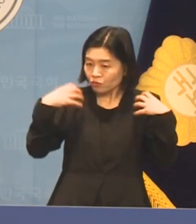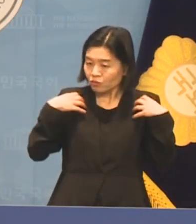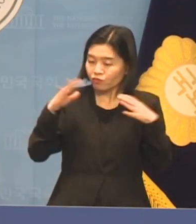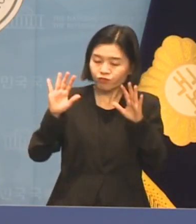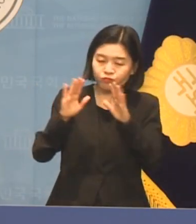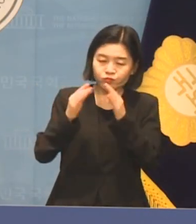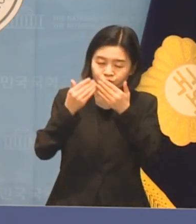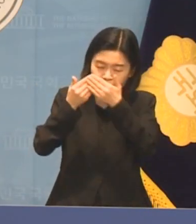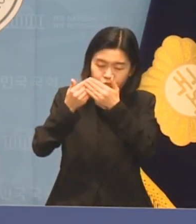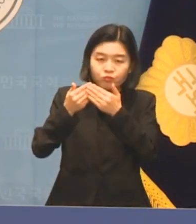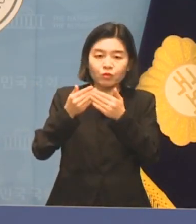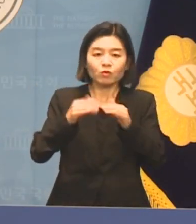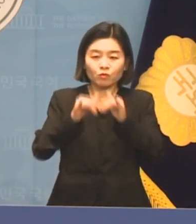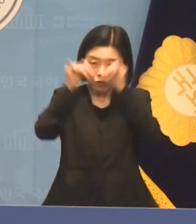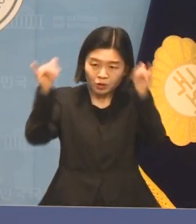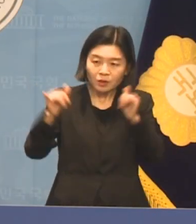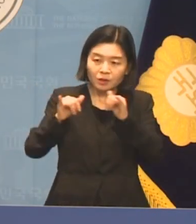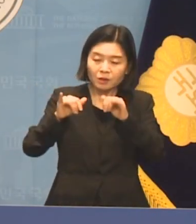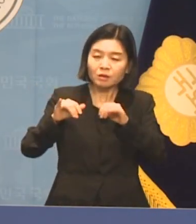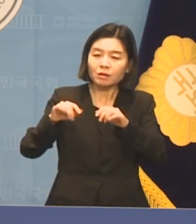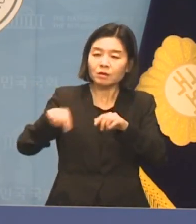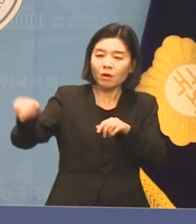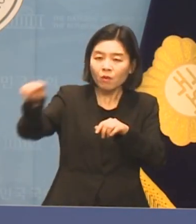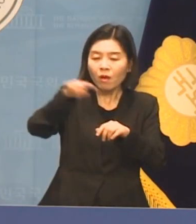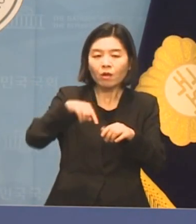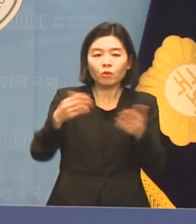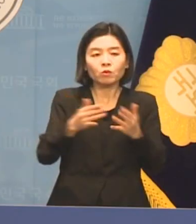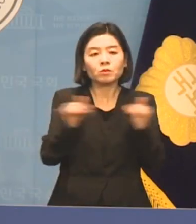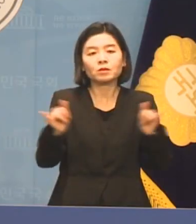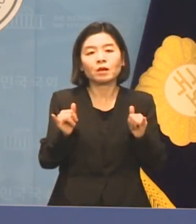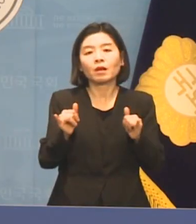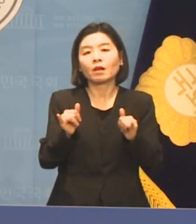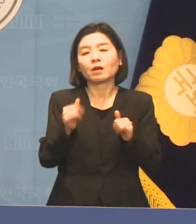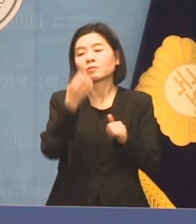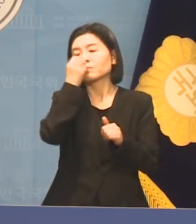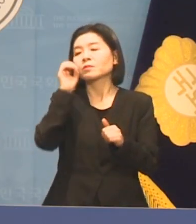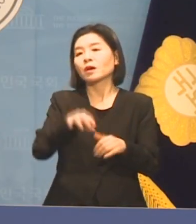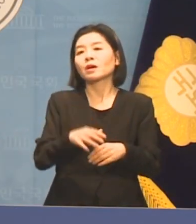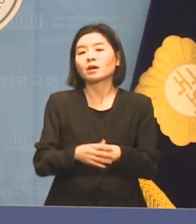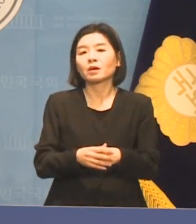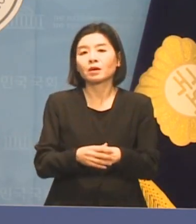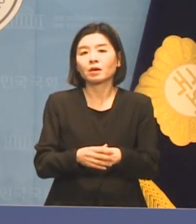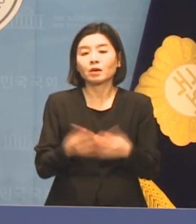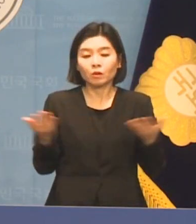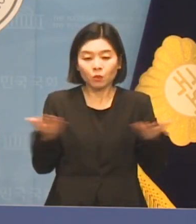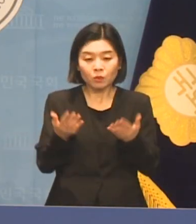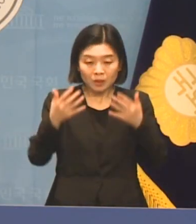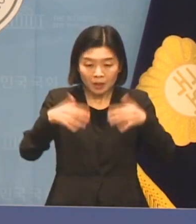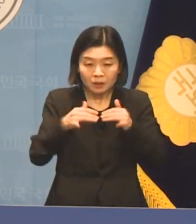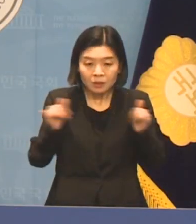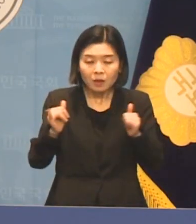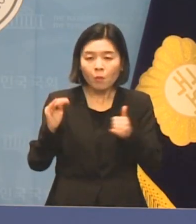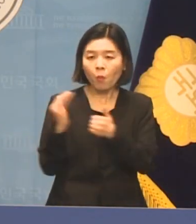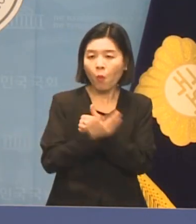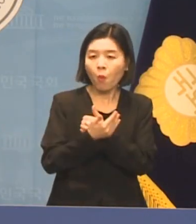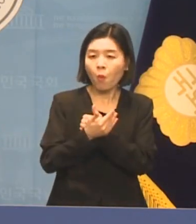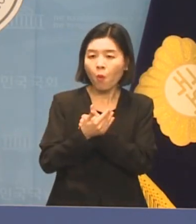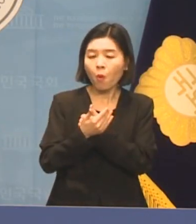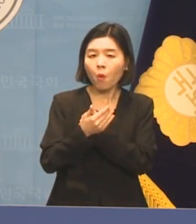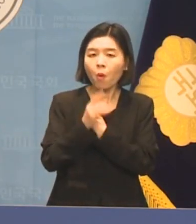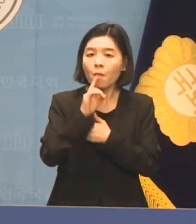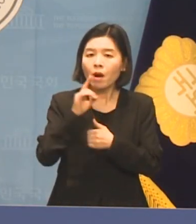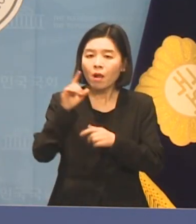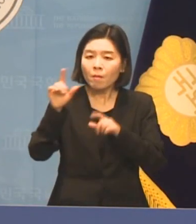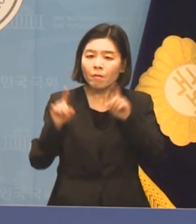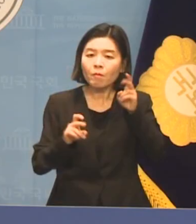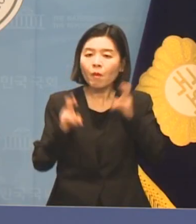국제사회와 노동자를 우롱해 왔습니다. 노동약자를 보호하겠다는 정부는 어디로 갔습니까?